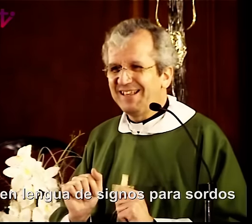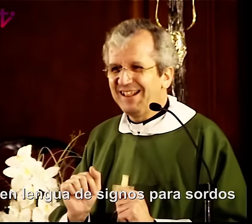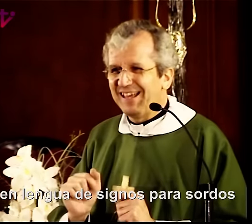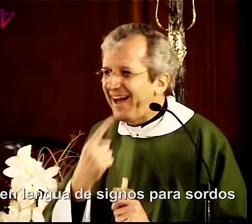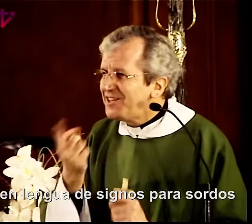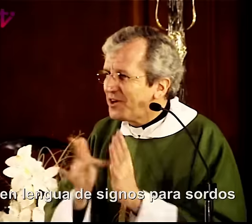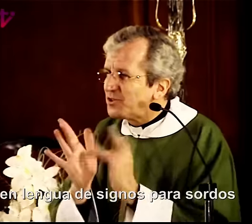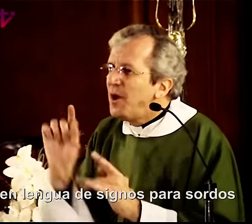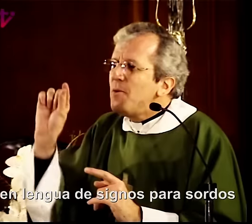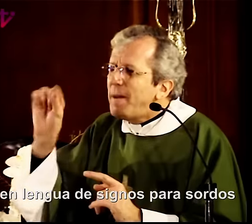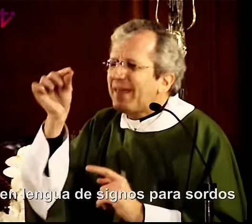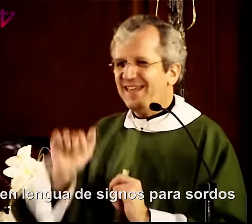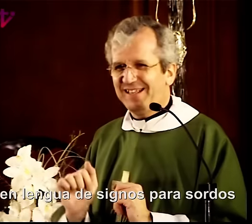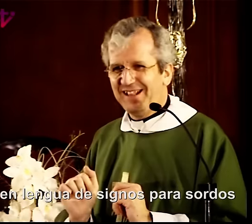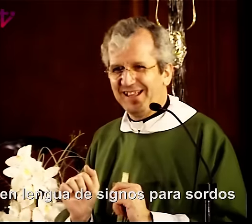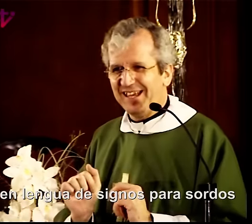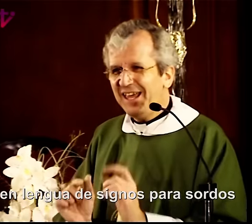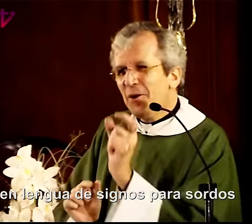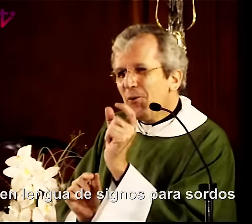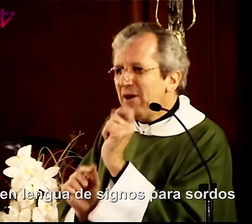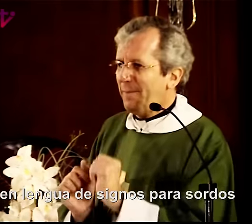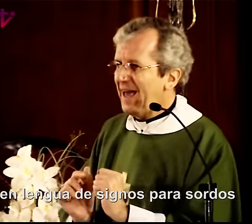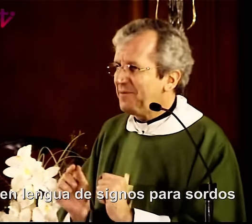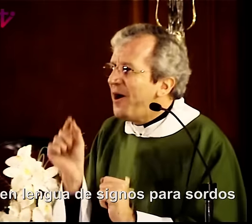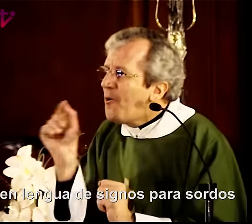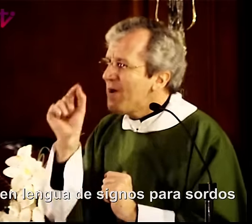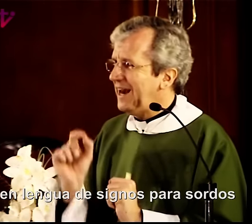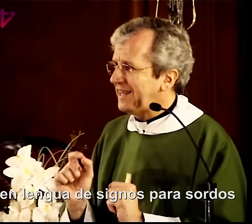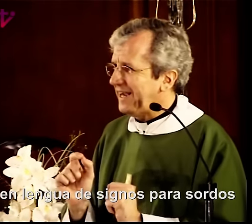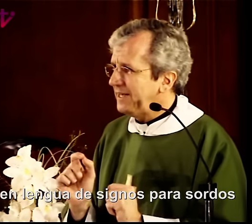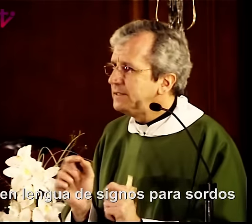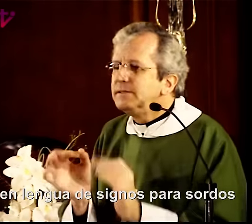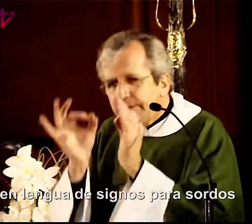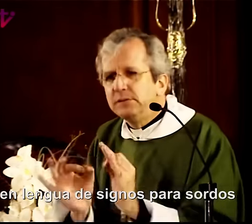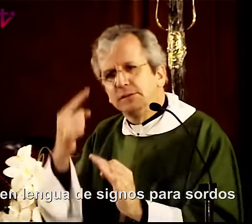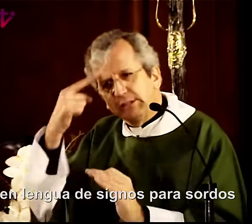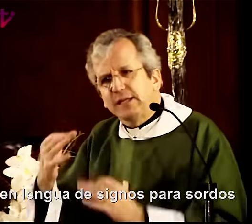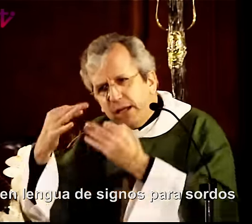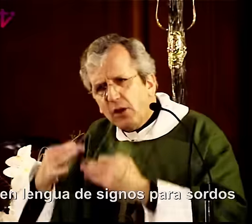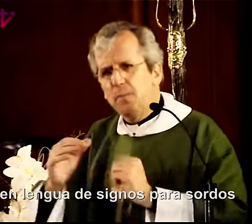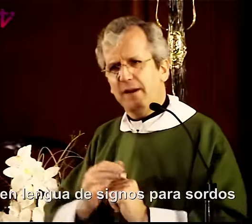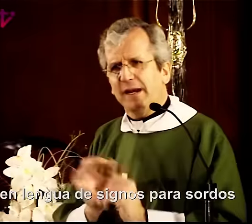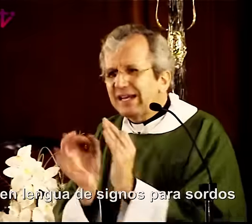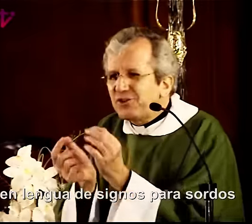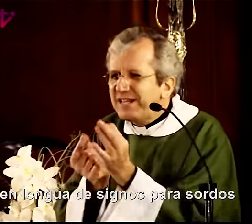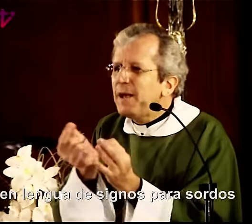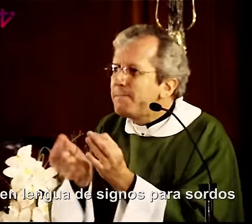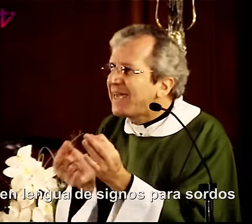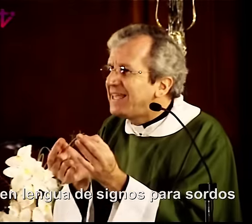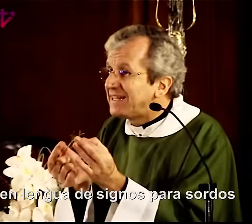tilde, ha dicho Jesús, una pequeña tilde, una palabra, una letra. Se tiene que cumplir las cosas pequeñas.